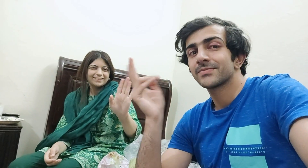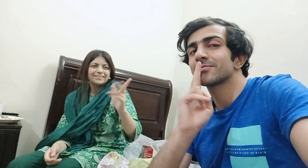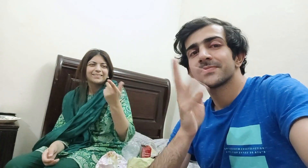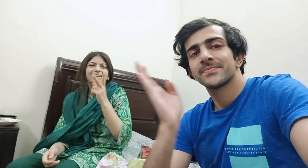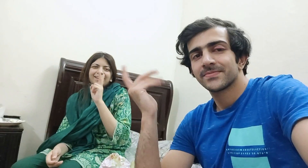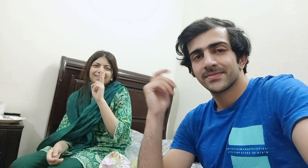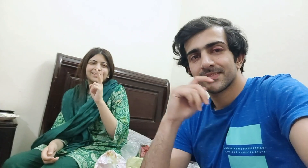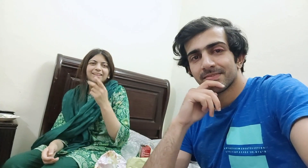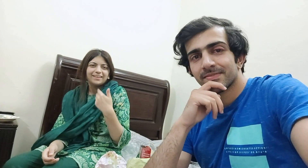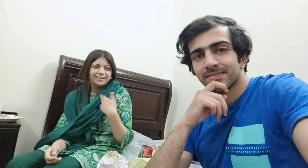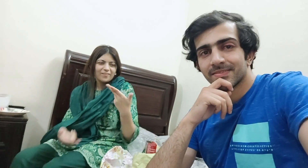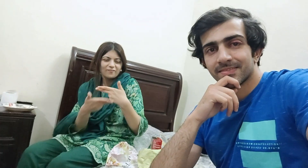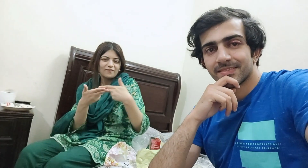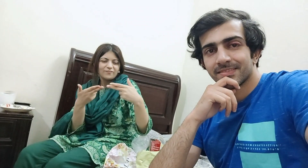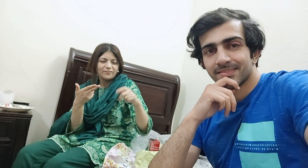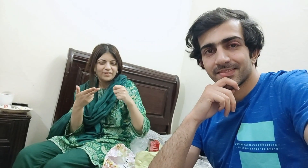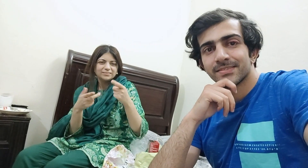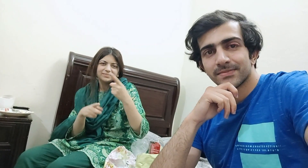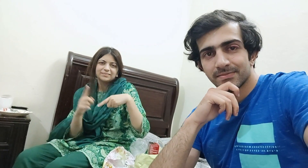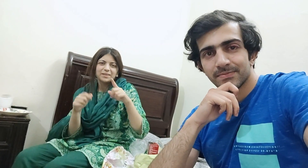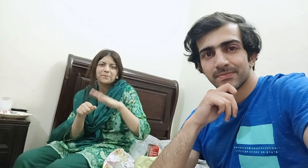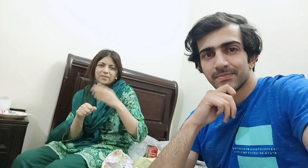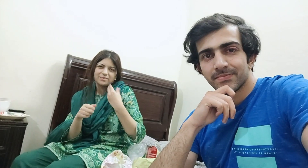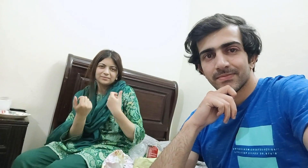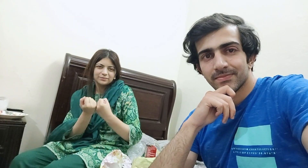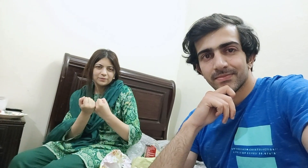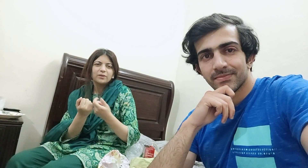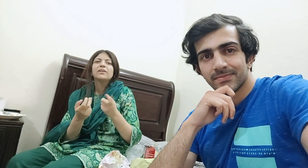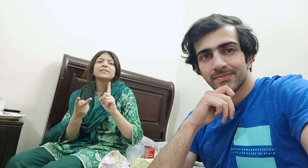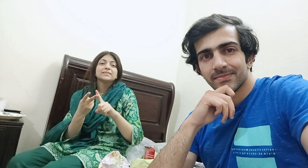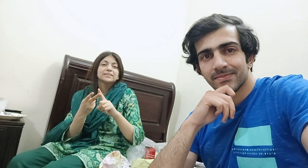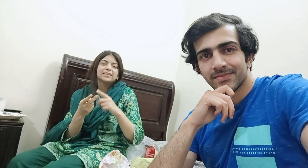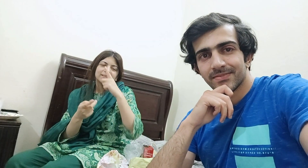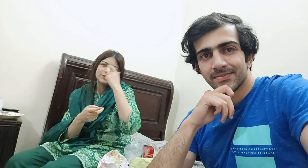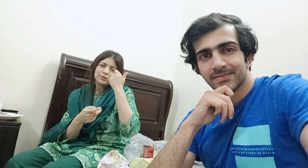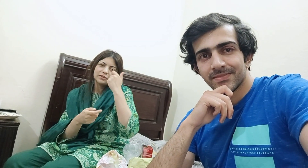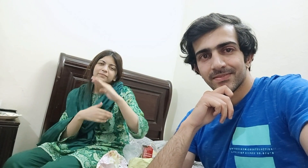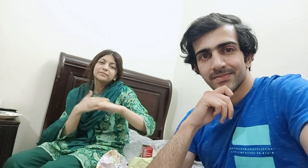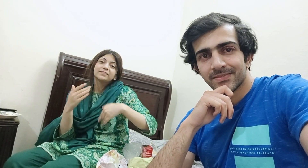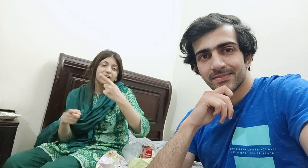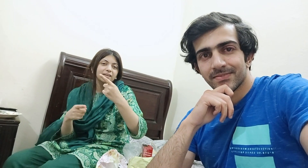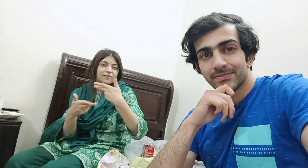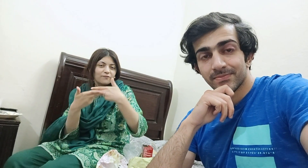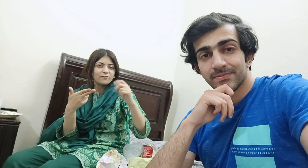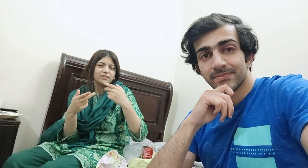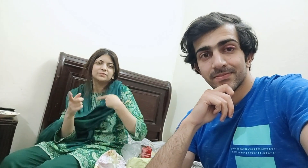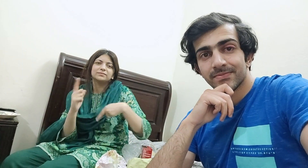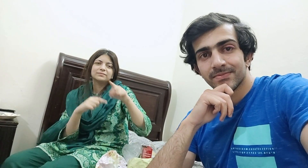नहीं एक बात करनी है, नो सब सपोर्ट करिएगा हमारी वीलॉग्स को, और इंशाल्लाह